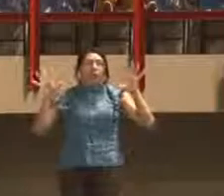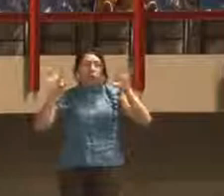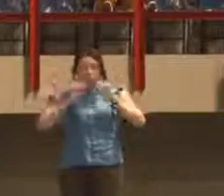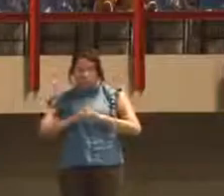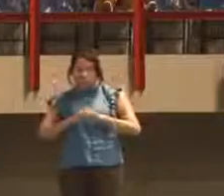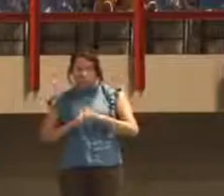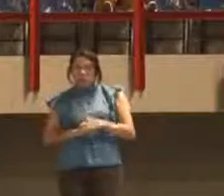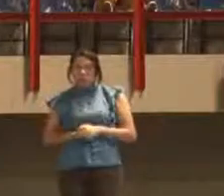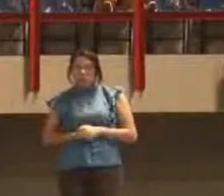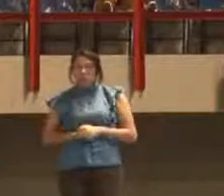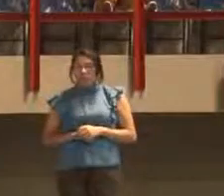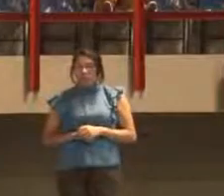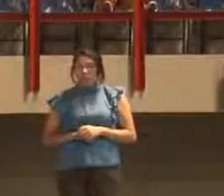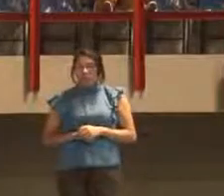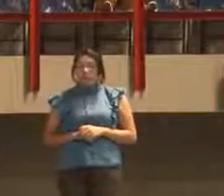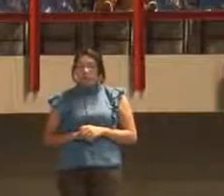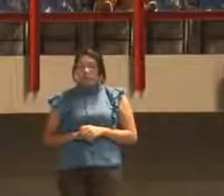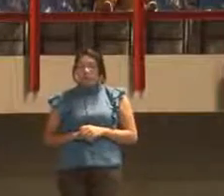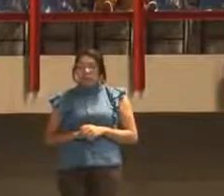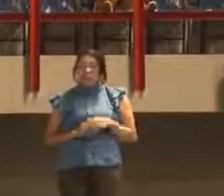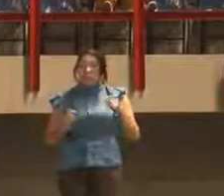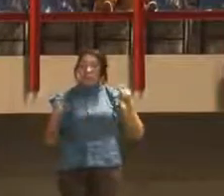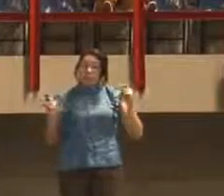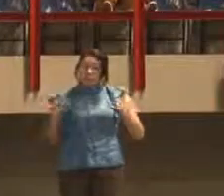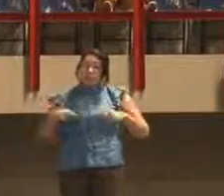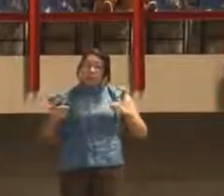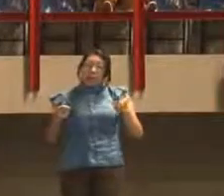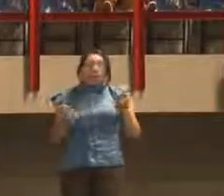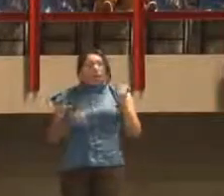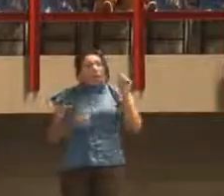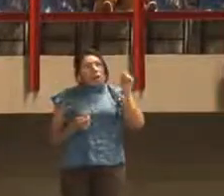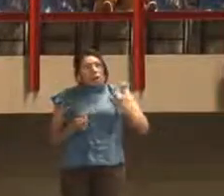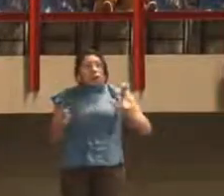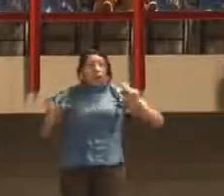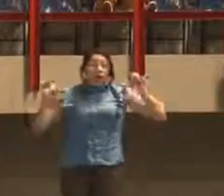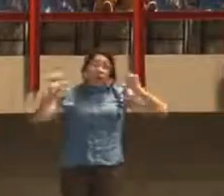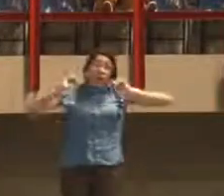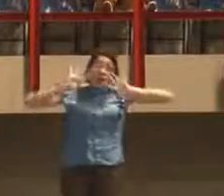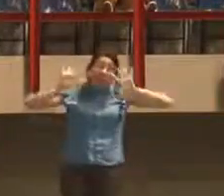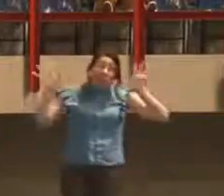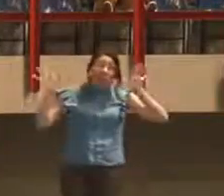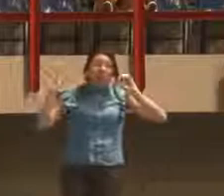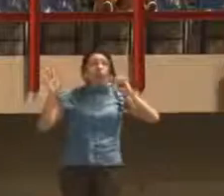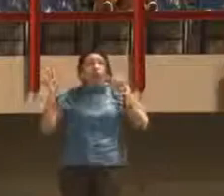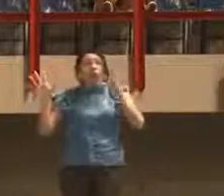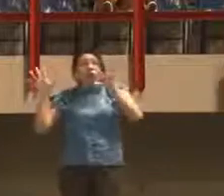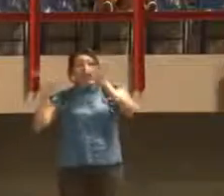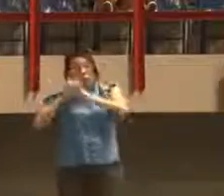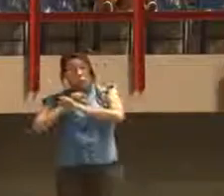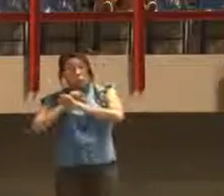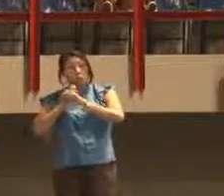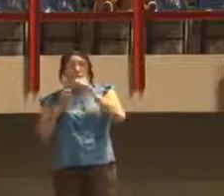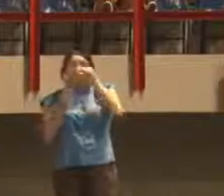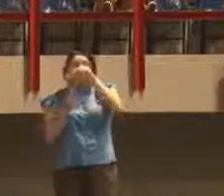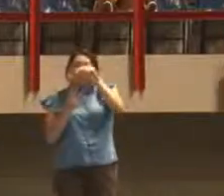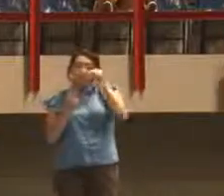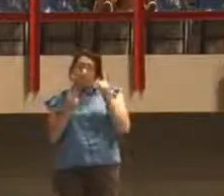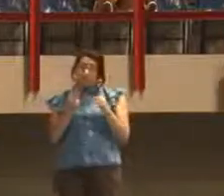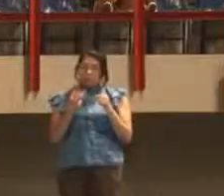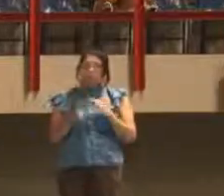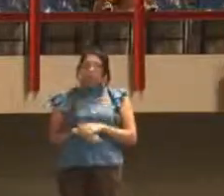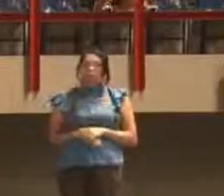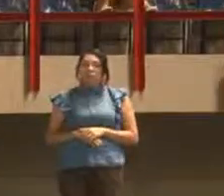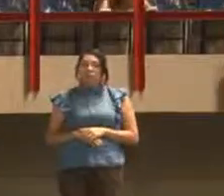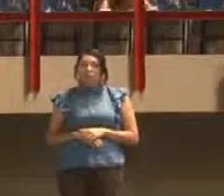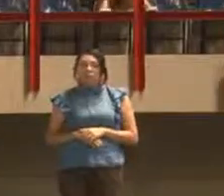pinta o azul, você pode pintar o azul, você pode pintar o azul claro e você pode pintar o azul escuro. Então, você podia escrever